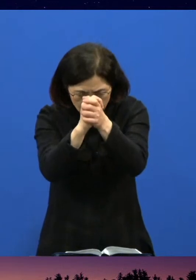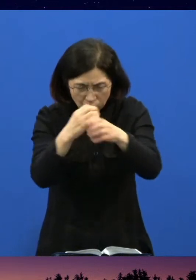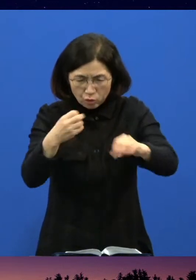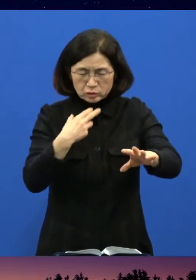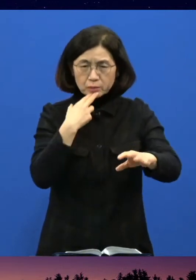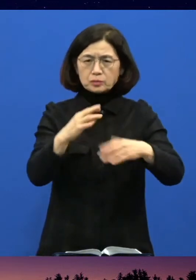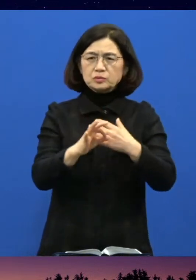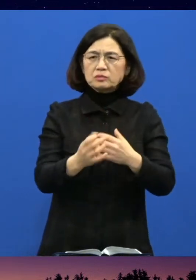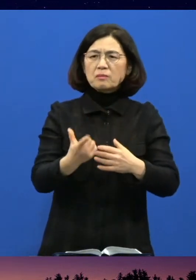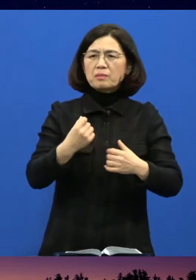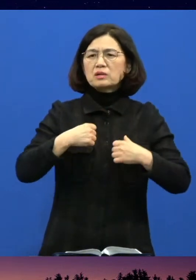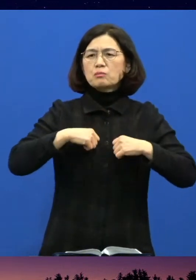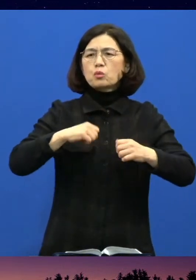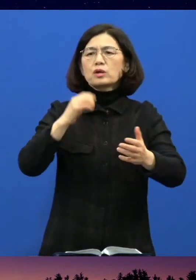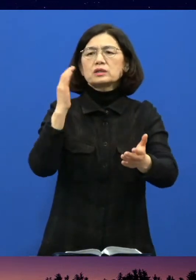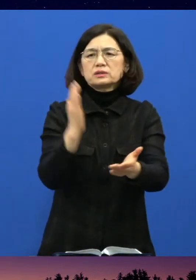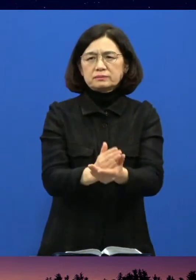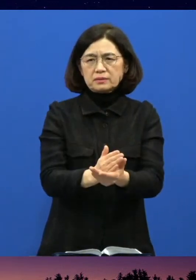해서 항상 기도하고.